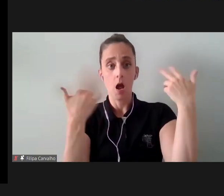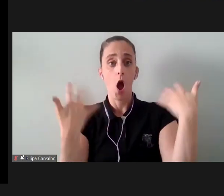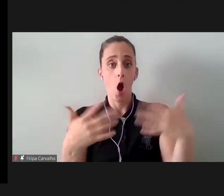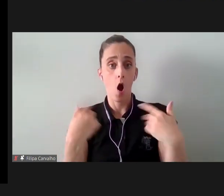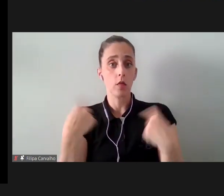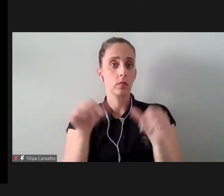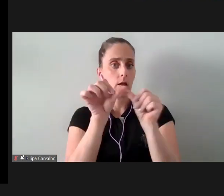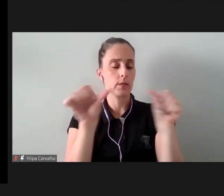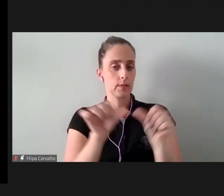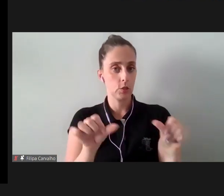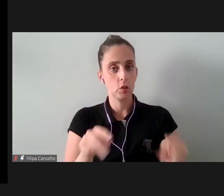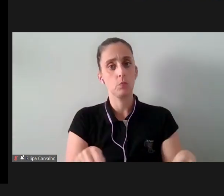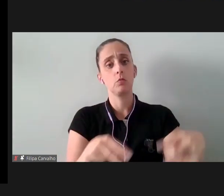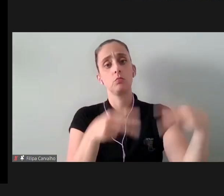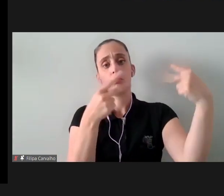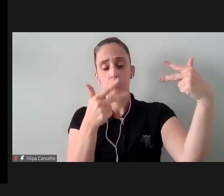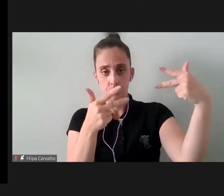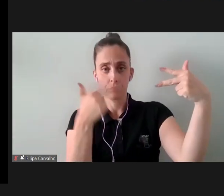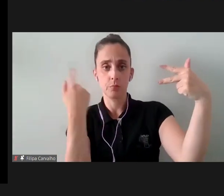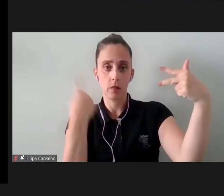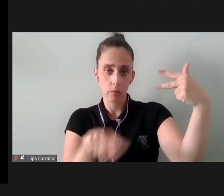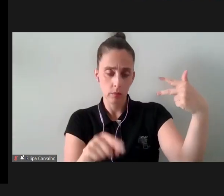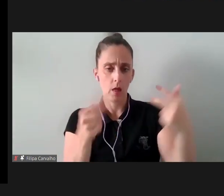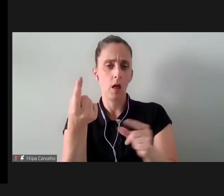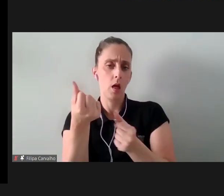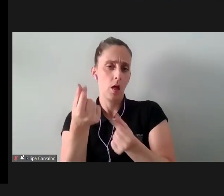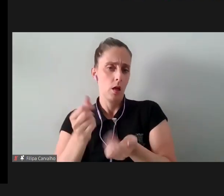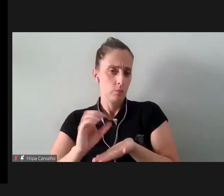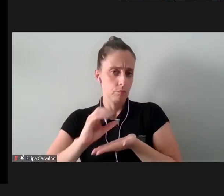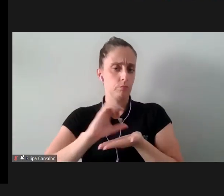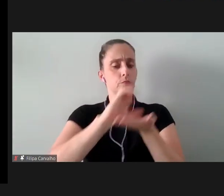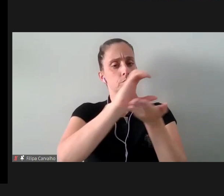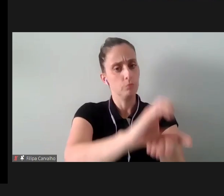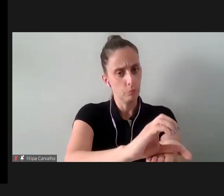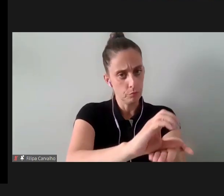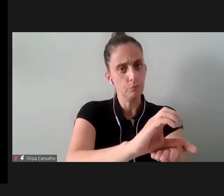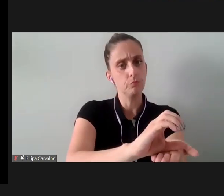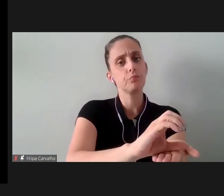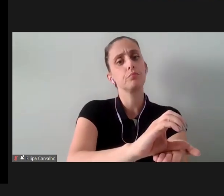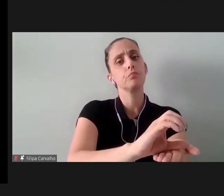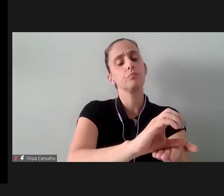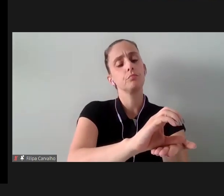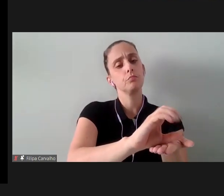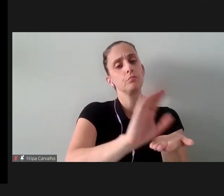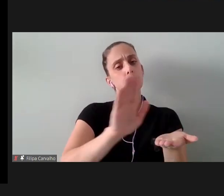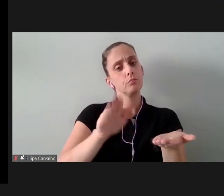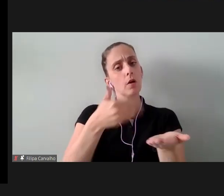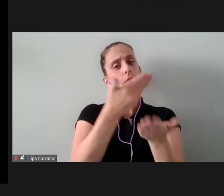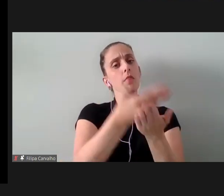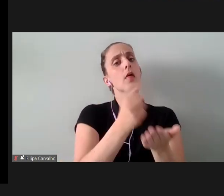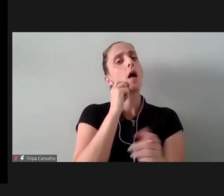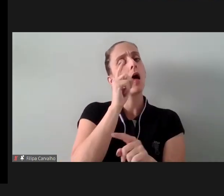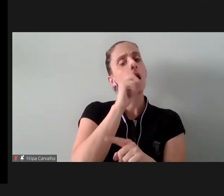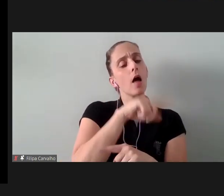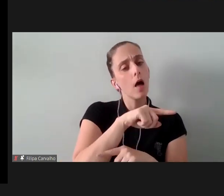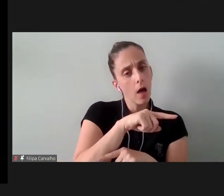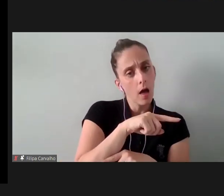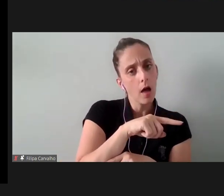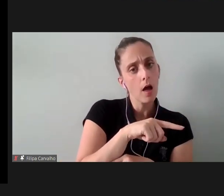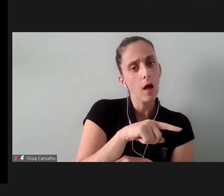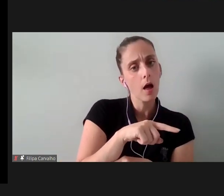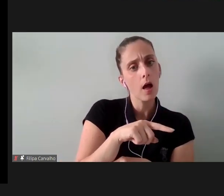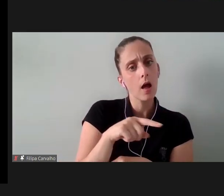e-learning que foi financiado, desenvolvido e disponibilizado pela